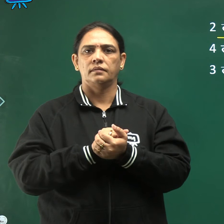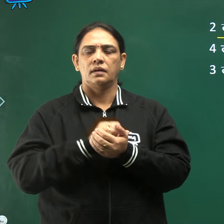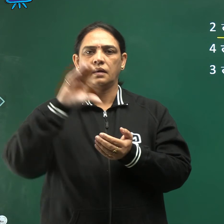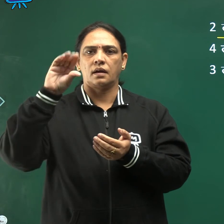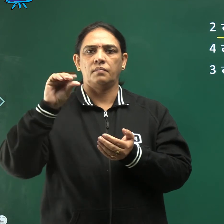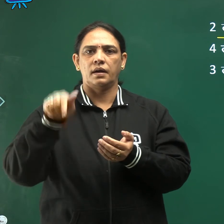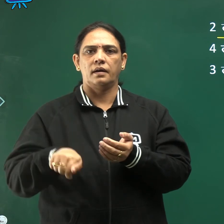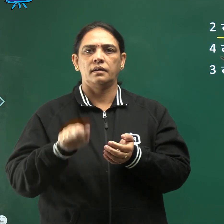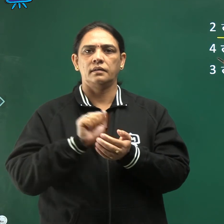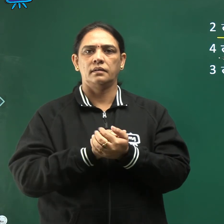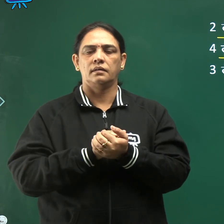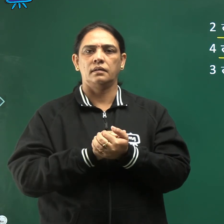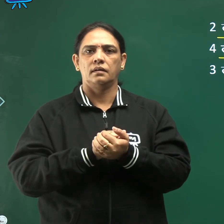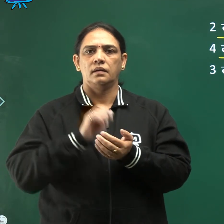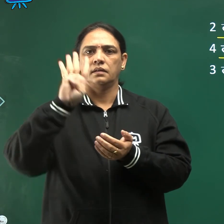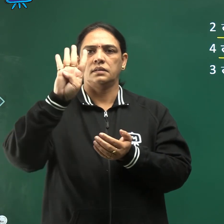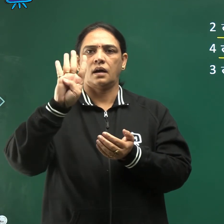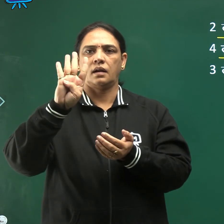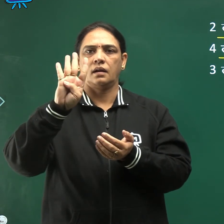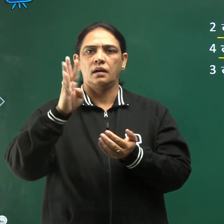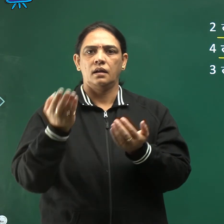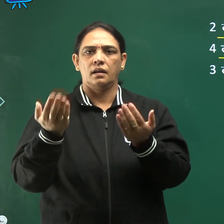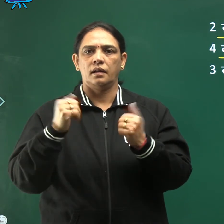कम है। 4 लेने पर